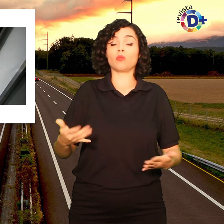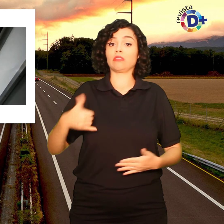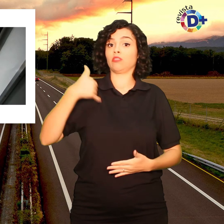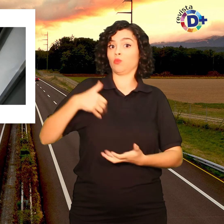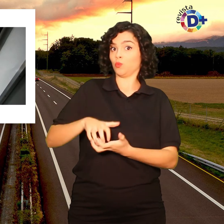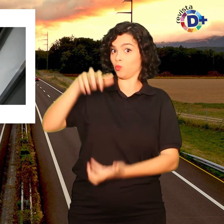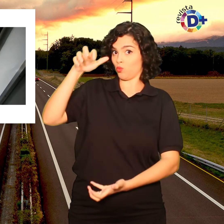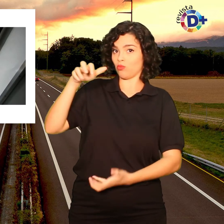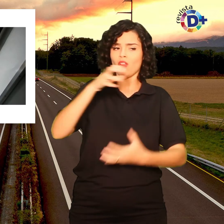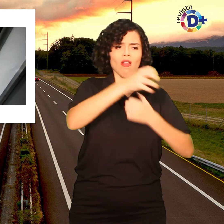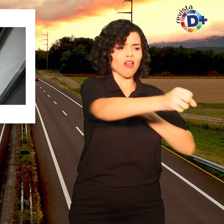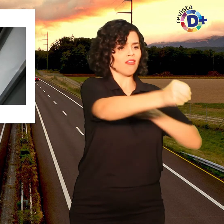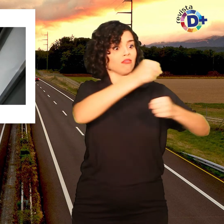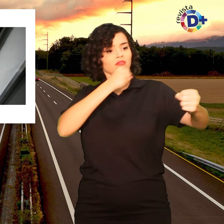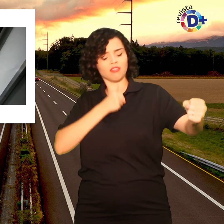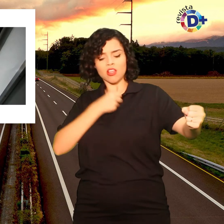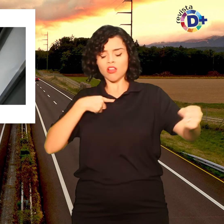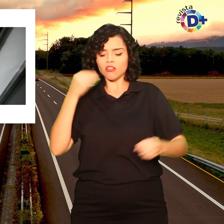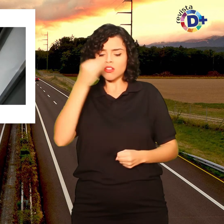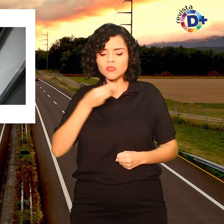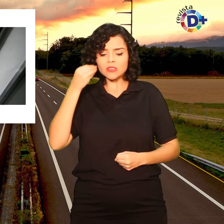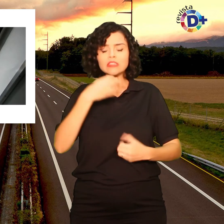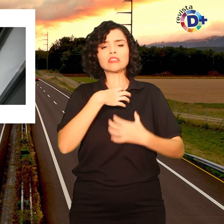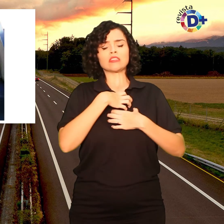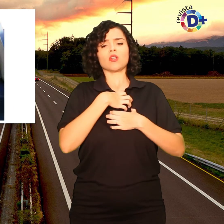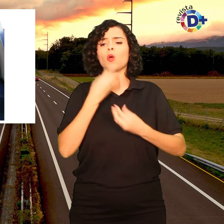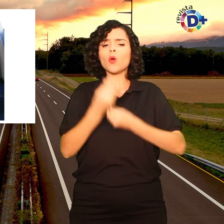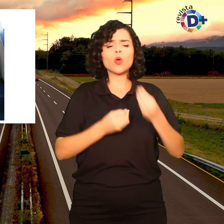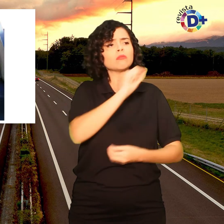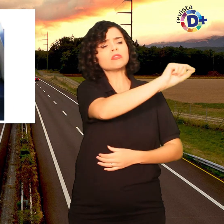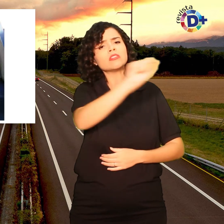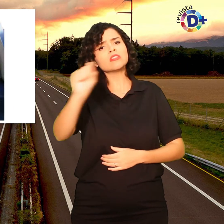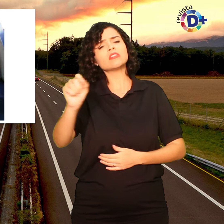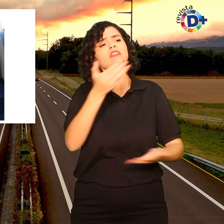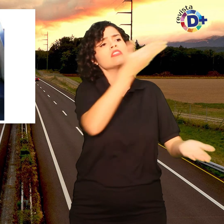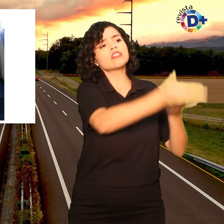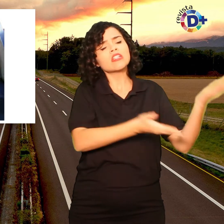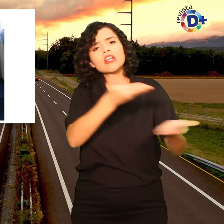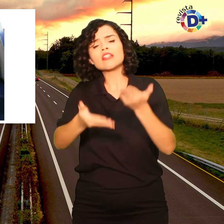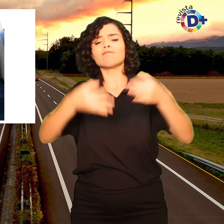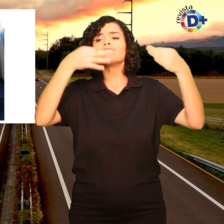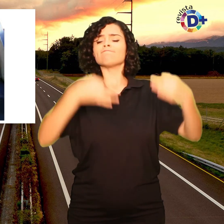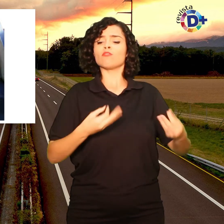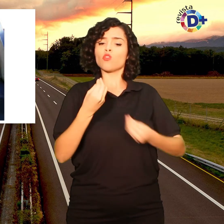a inversão de papéis pretende trazer uma vivência maior aos condutores na questão do tratamento a esse